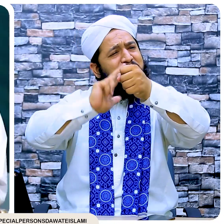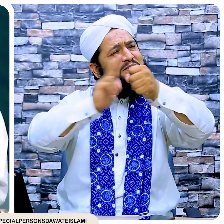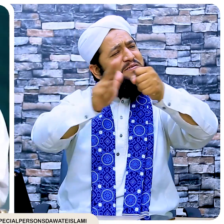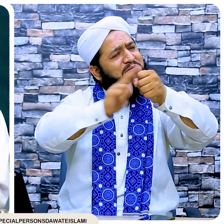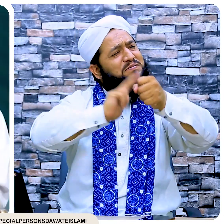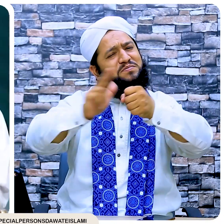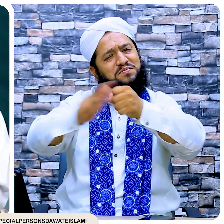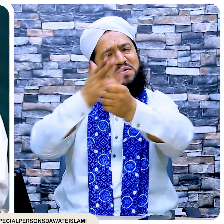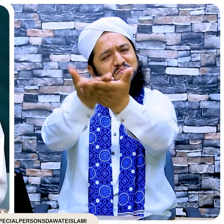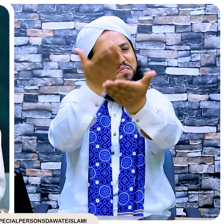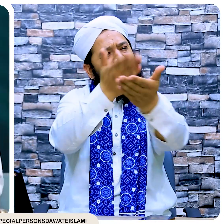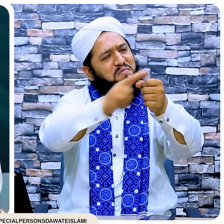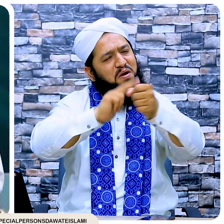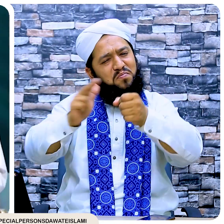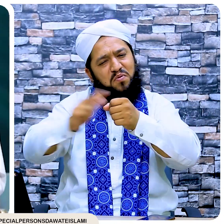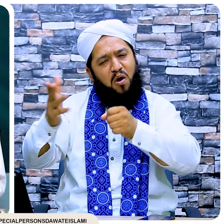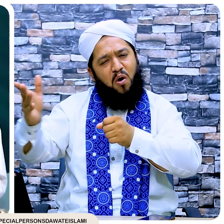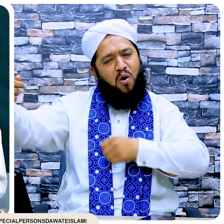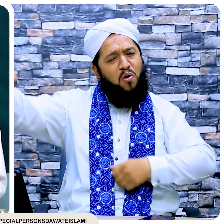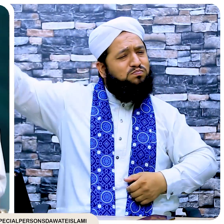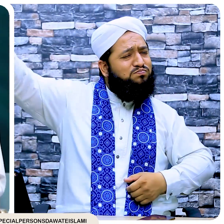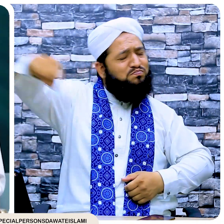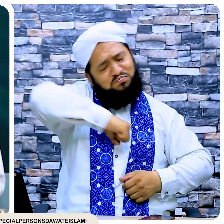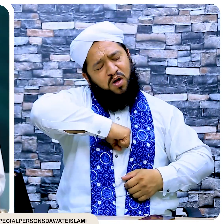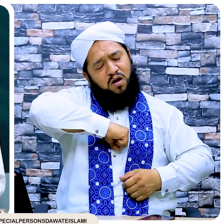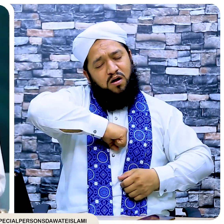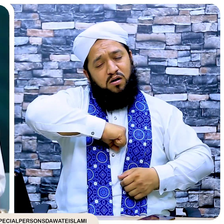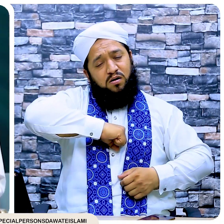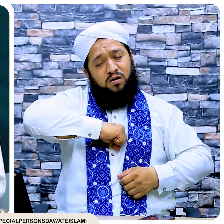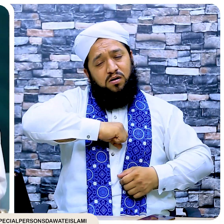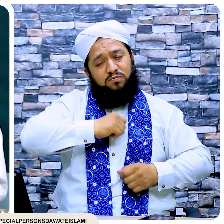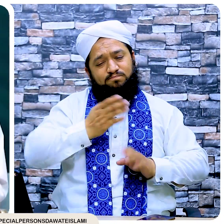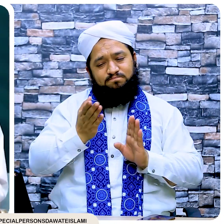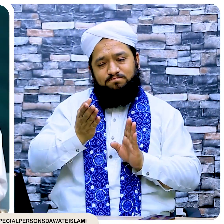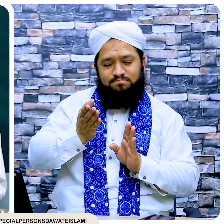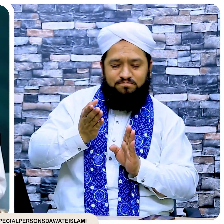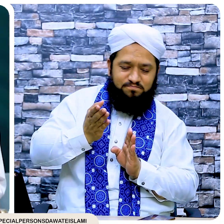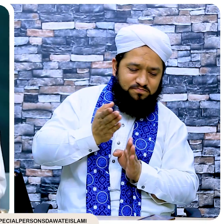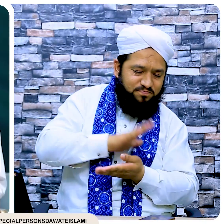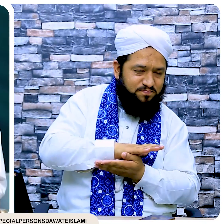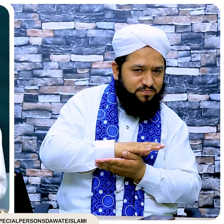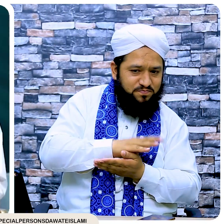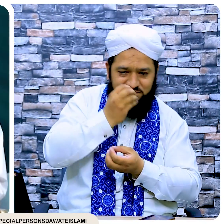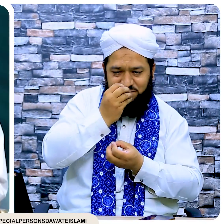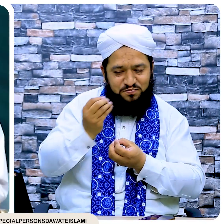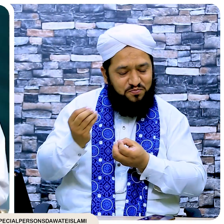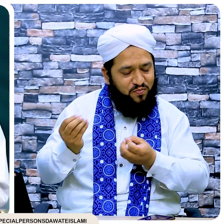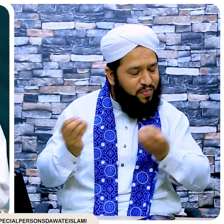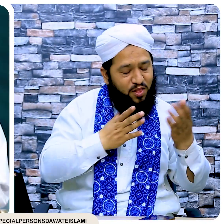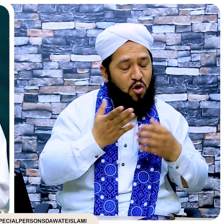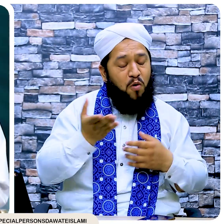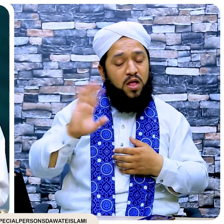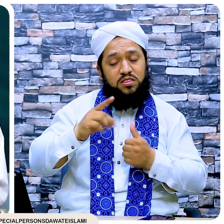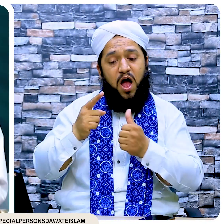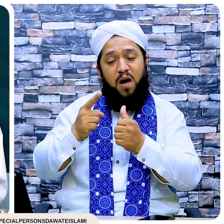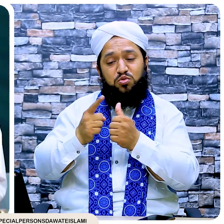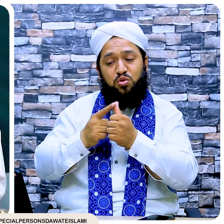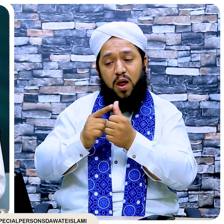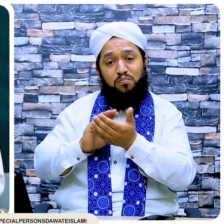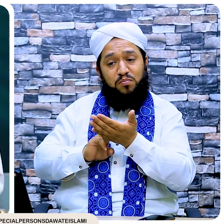بھیجے، وہ دائیں اور بائیں سے حملہ کریں، مگر دونوں طرف امام کے کچھ ساتھی بیٹھے تھے، جو سامنے آتا اس کو مار دیتے